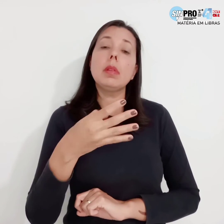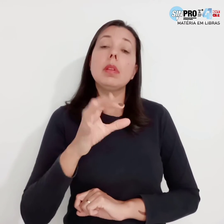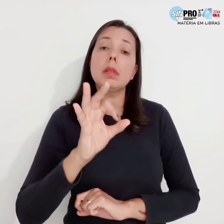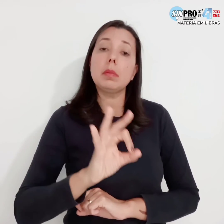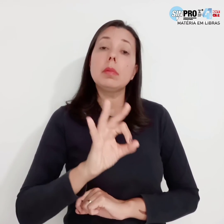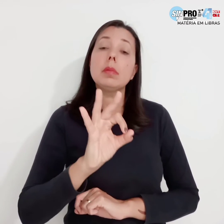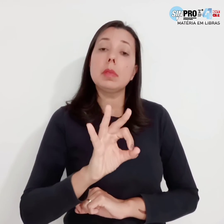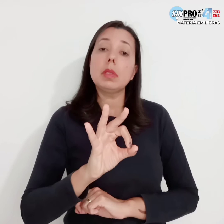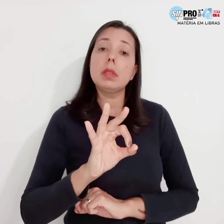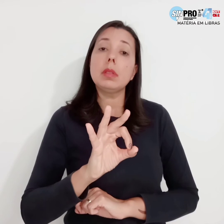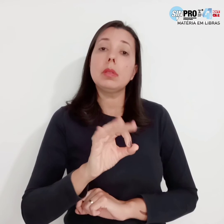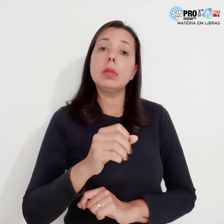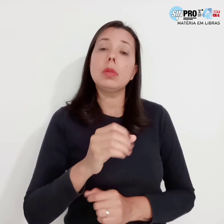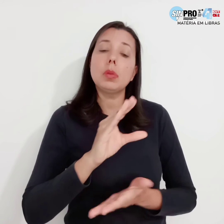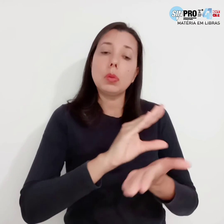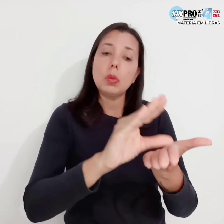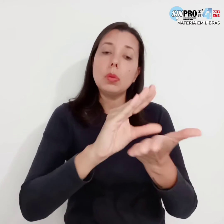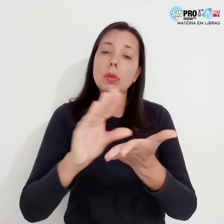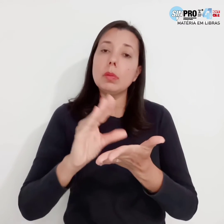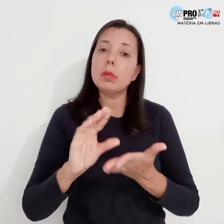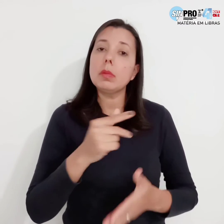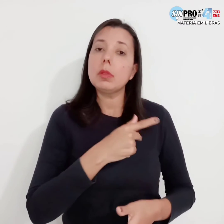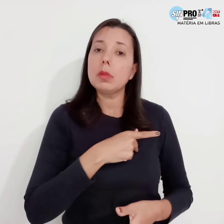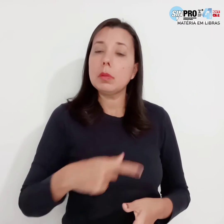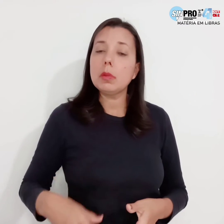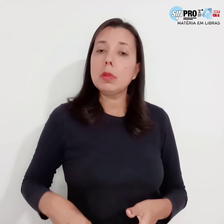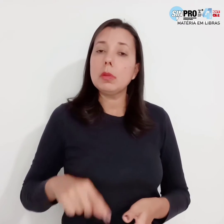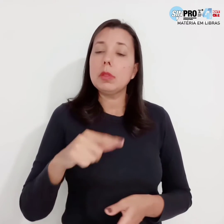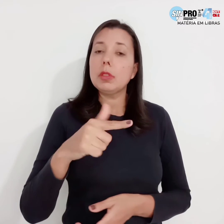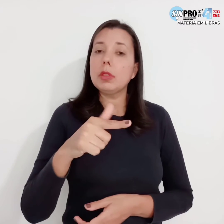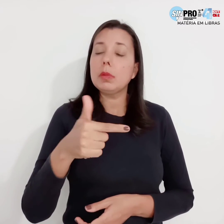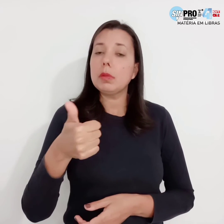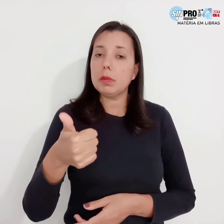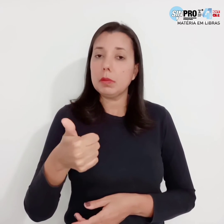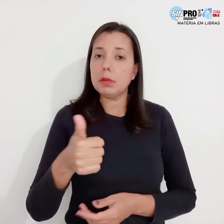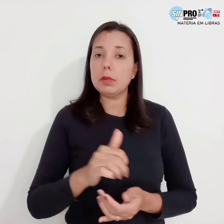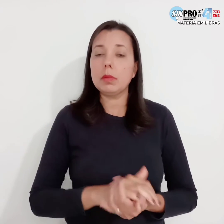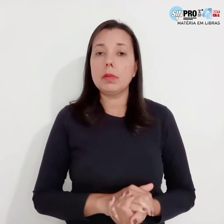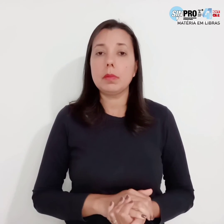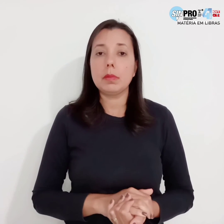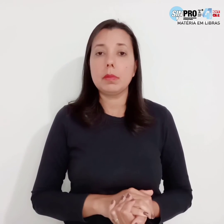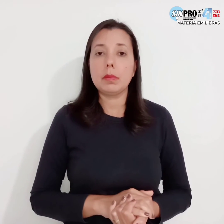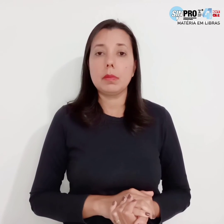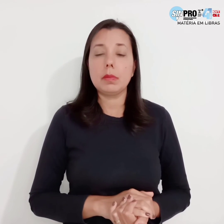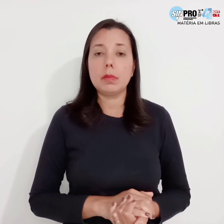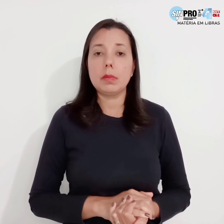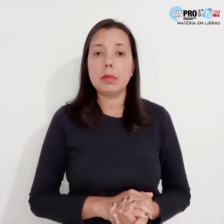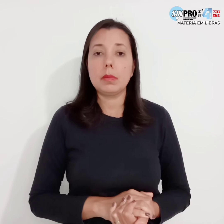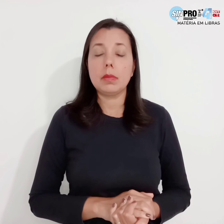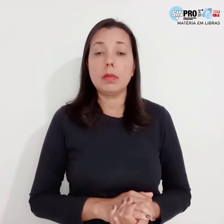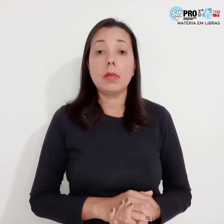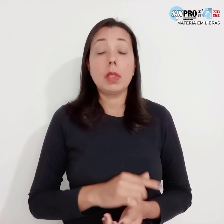54% do orçamento público de 2021. E, em